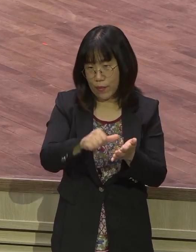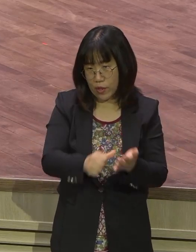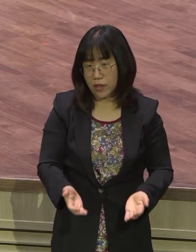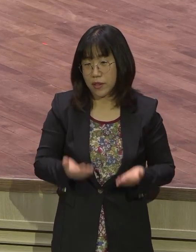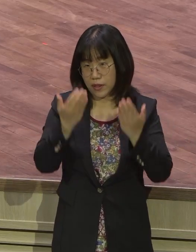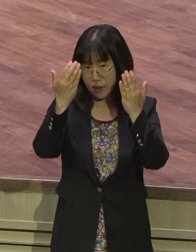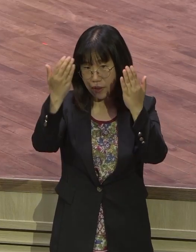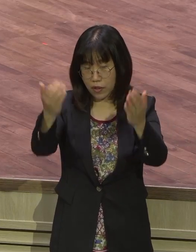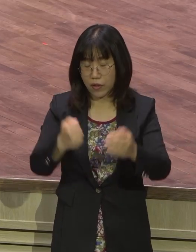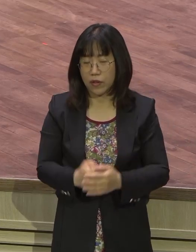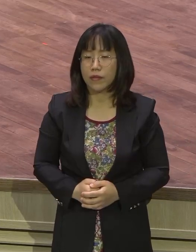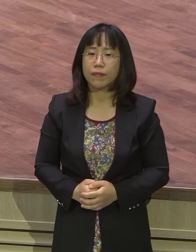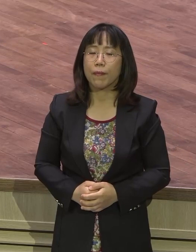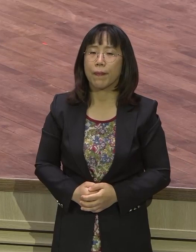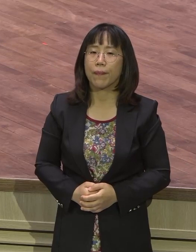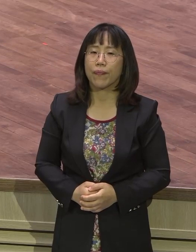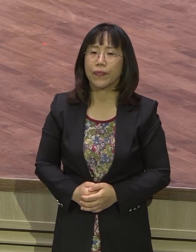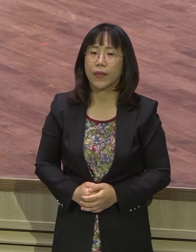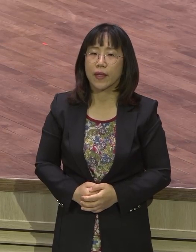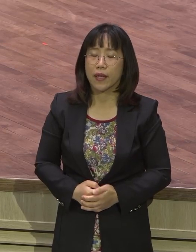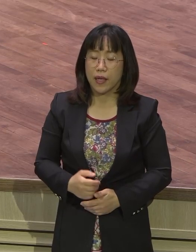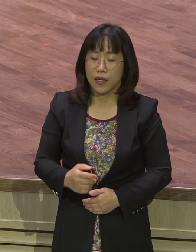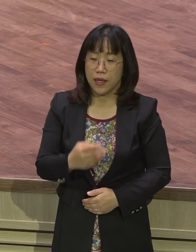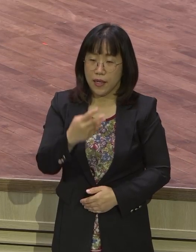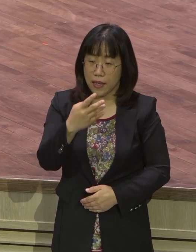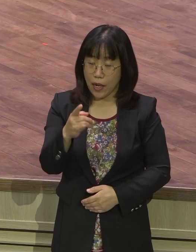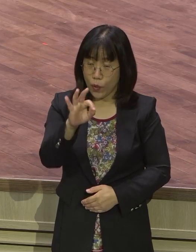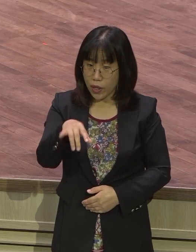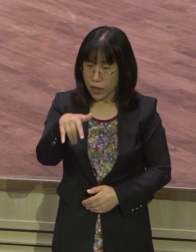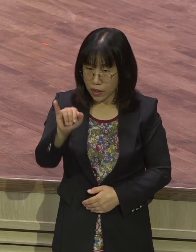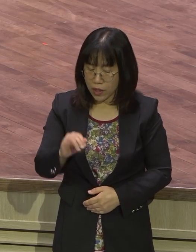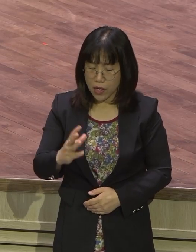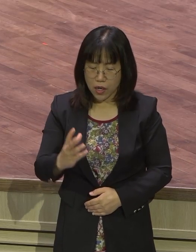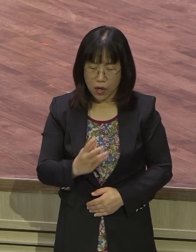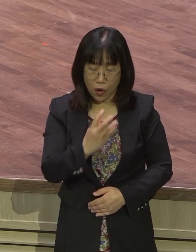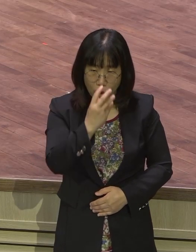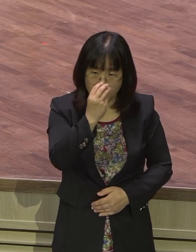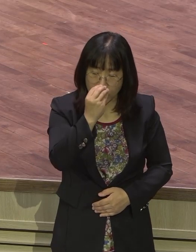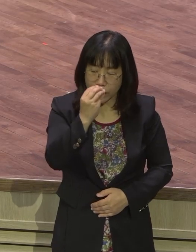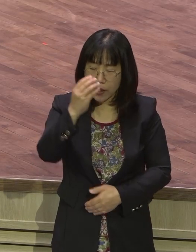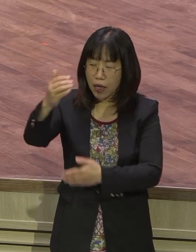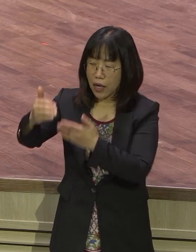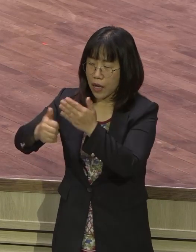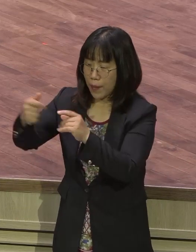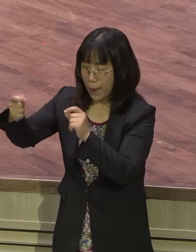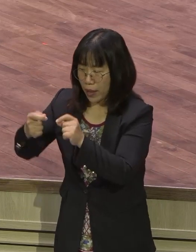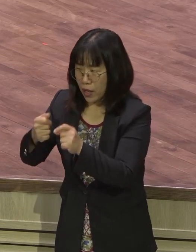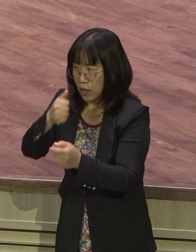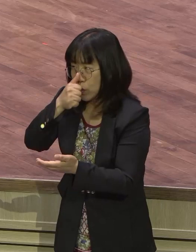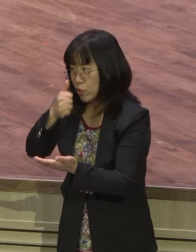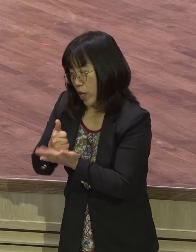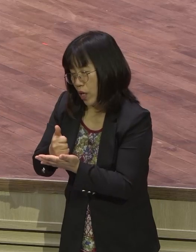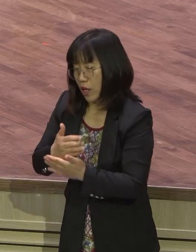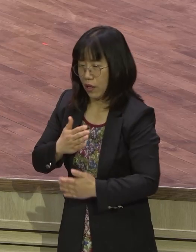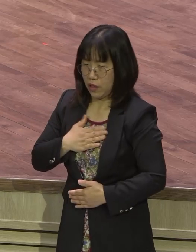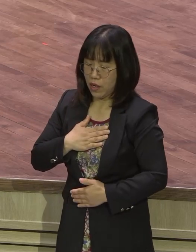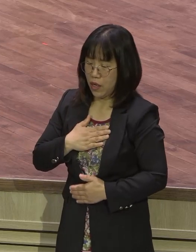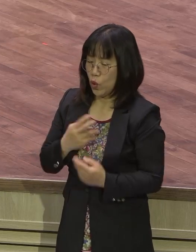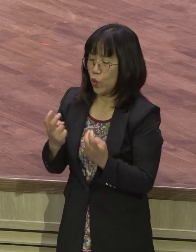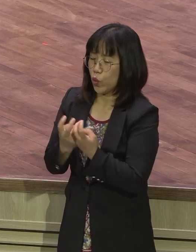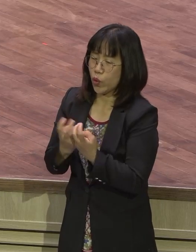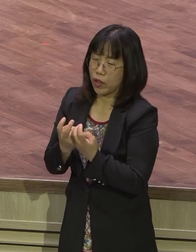레위기의 말씀은 거룩하신 하나님께 범죄한 인간이 어떻게 나아갈 수 있느냐 어떻게